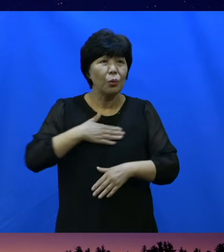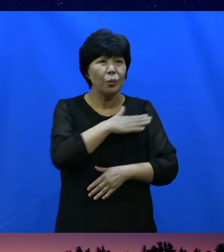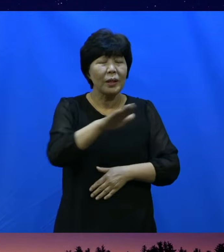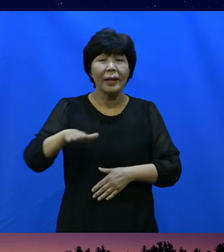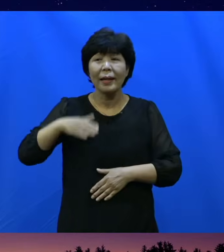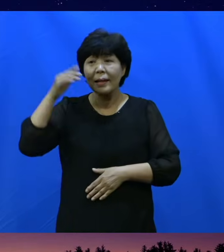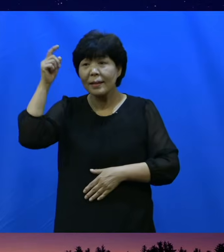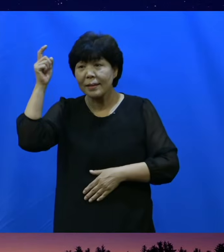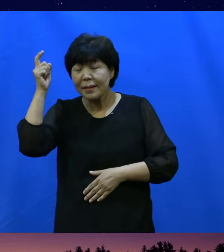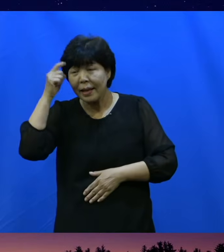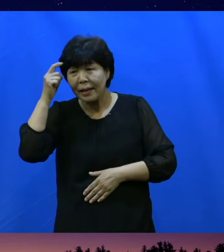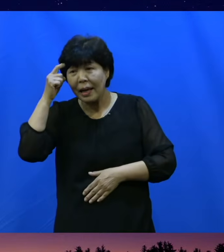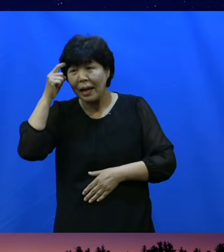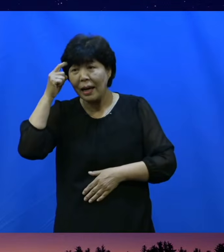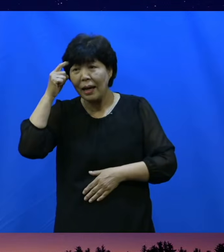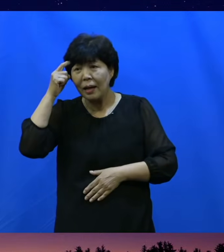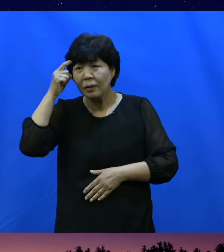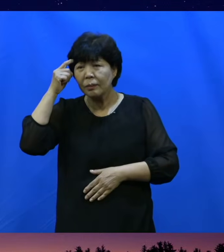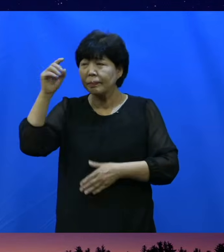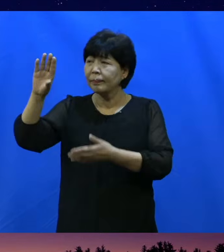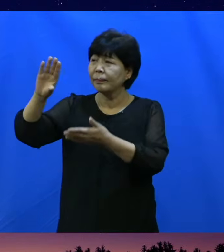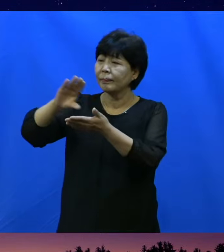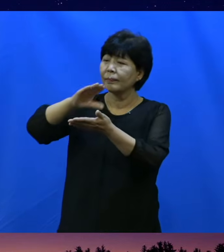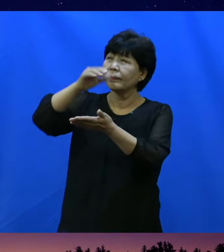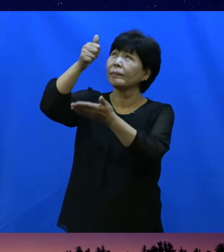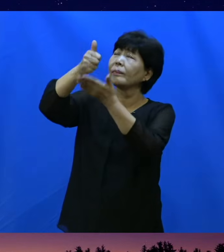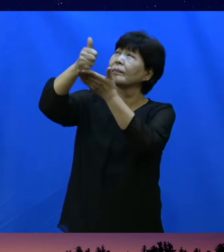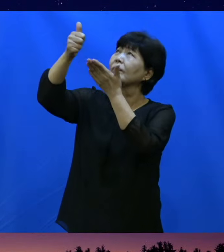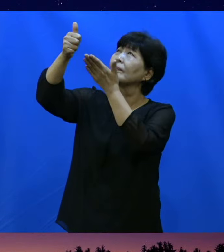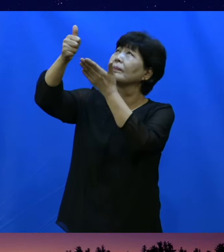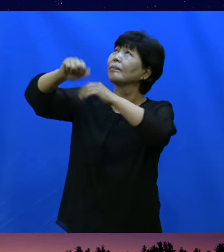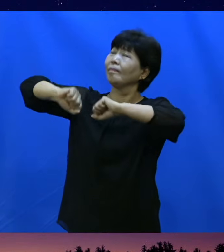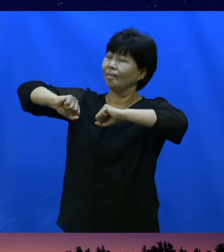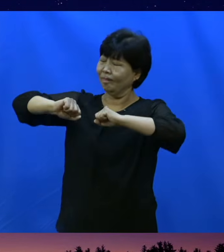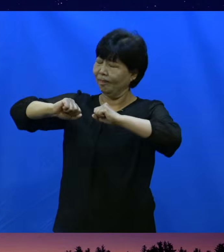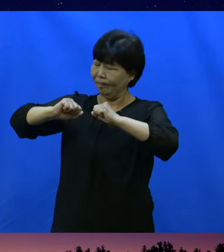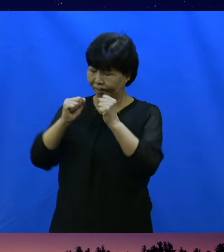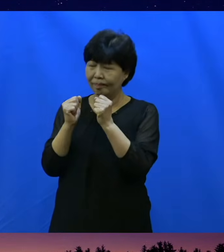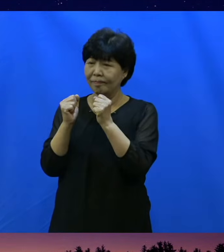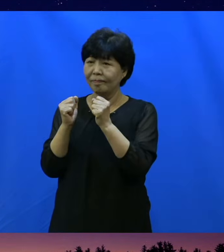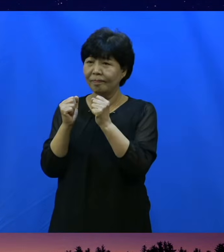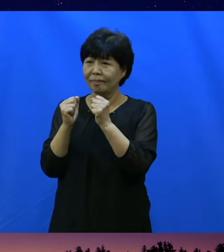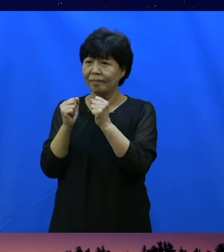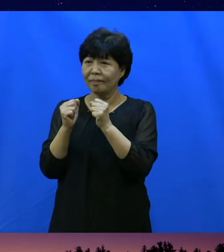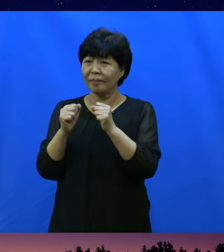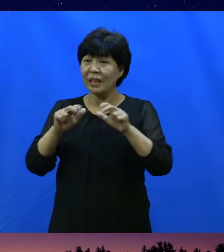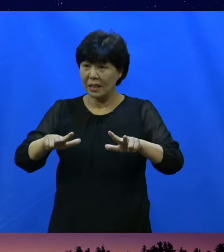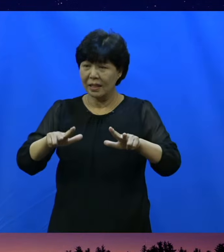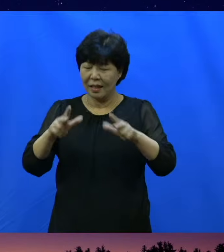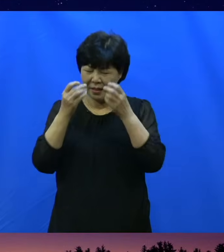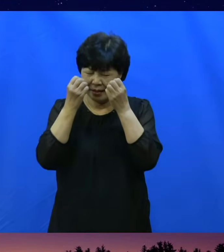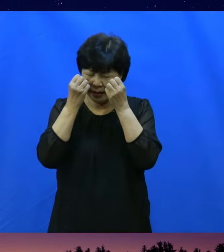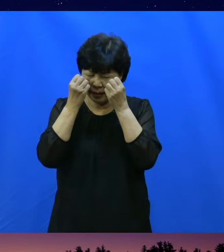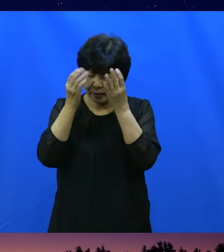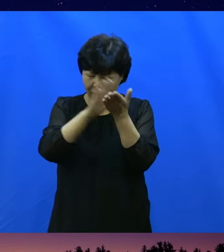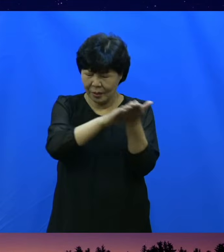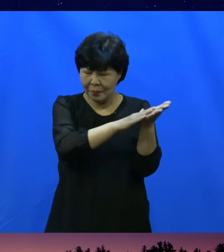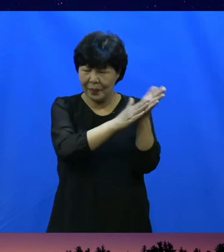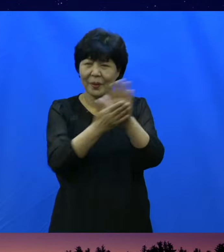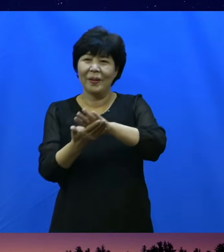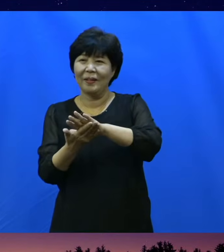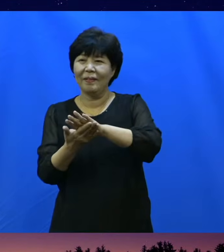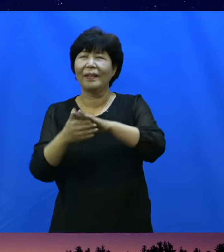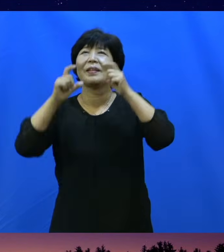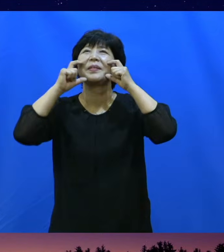사로잡아 그리스도께 복종하고 우리의 마음이 새롭게 된 것, 그것을 선포하는